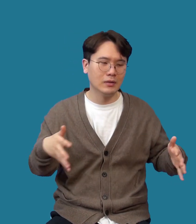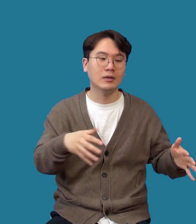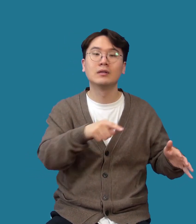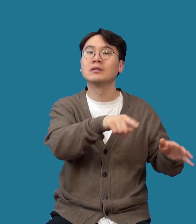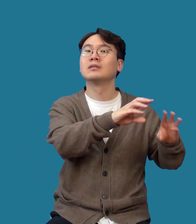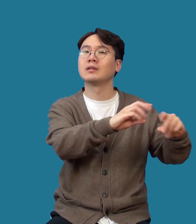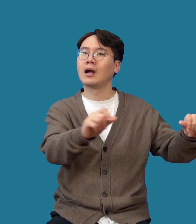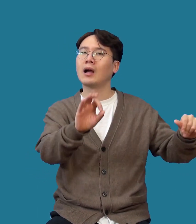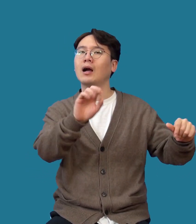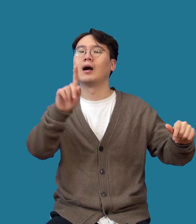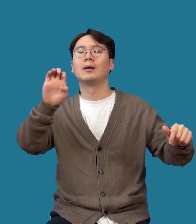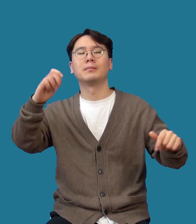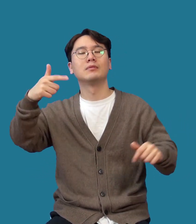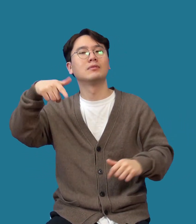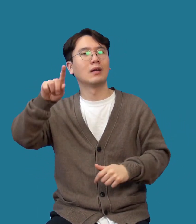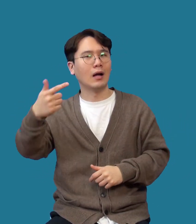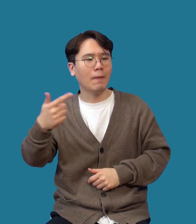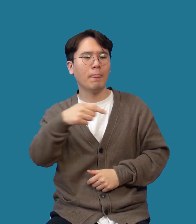되었습니다.